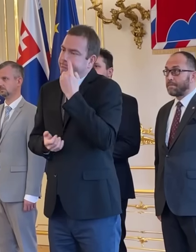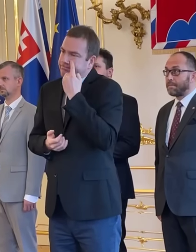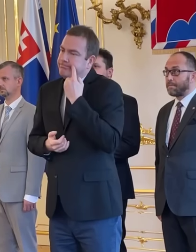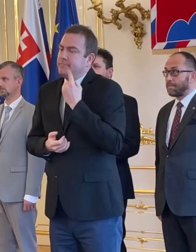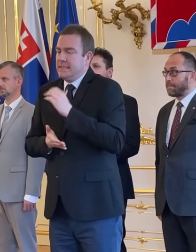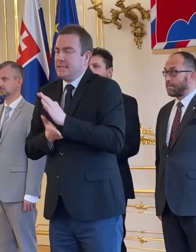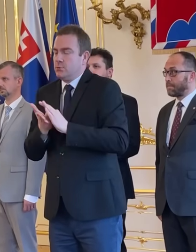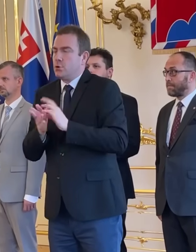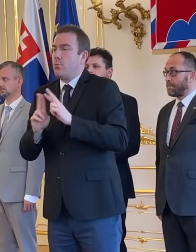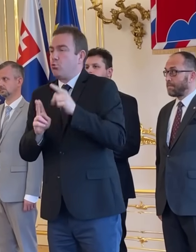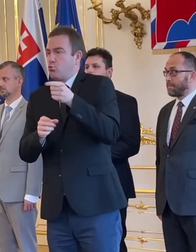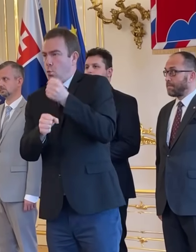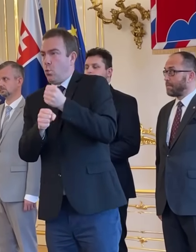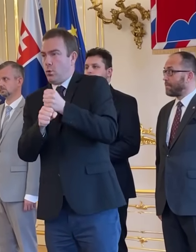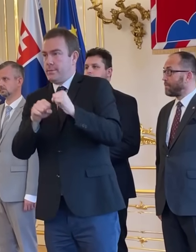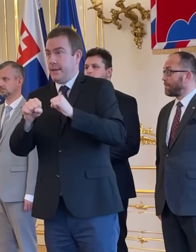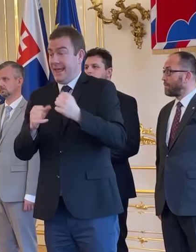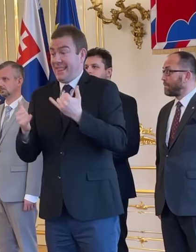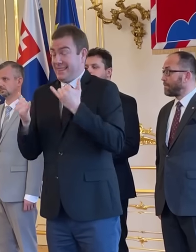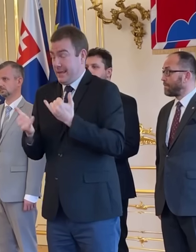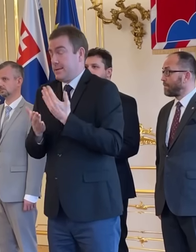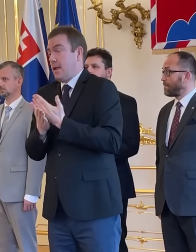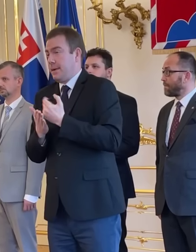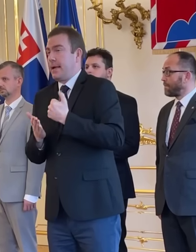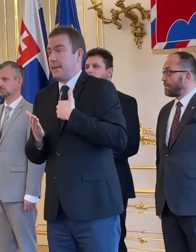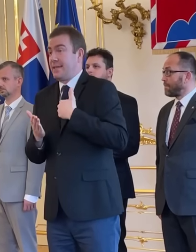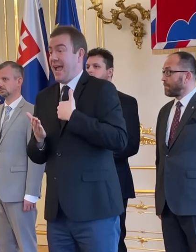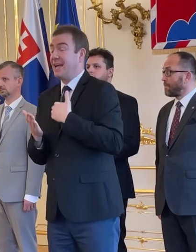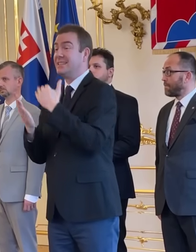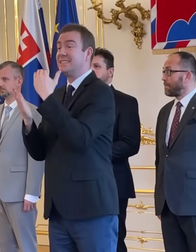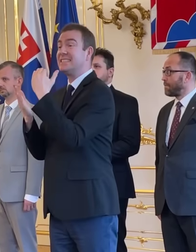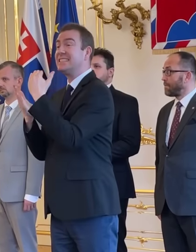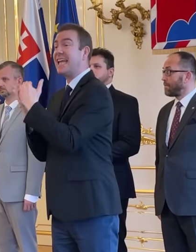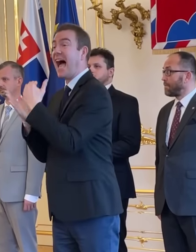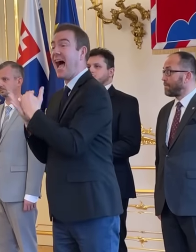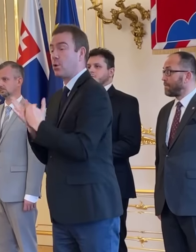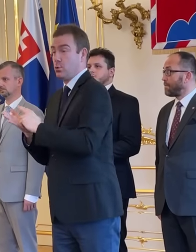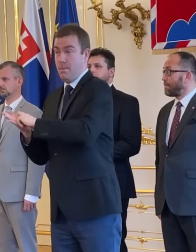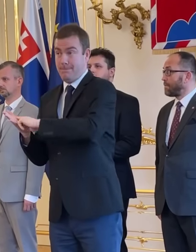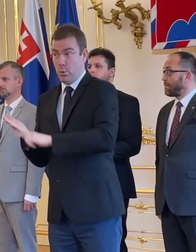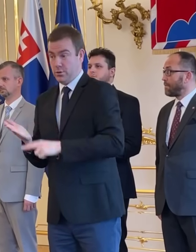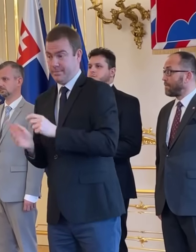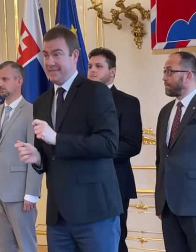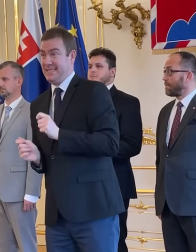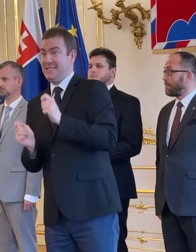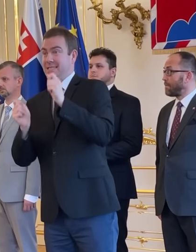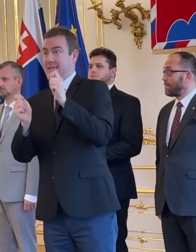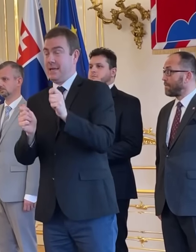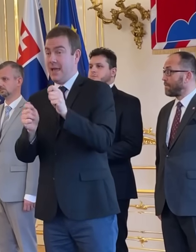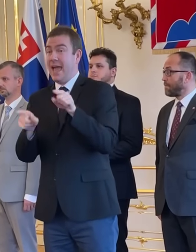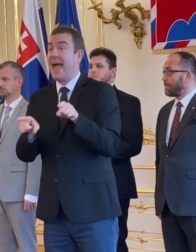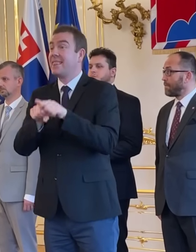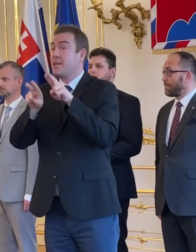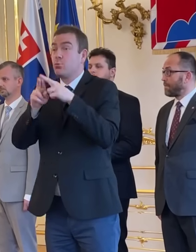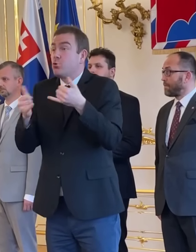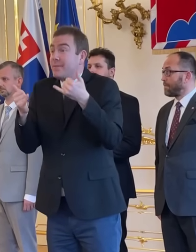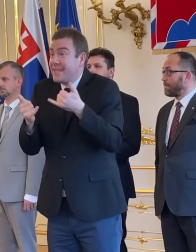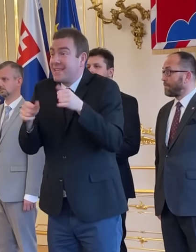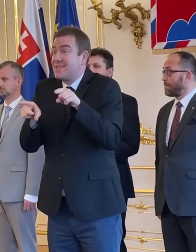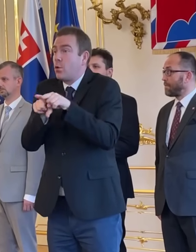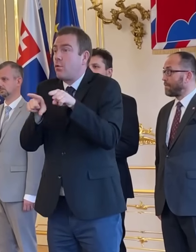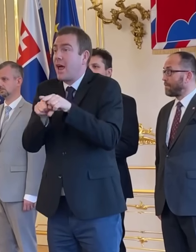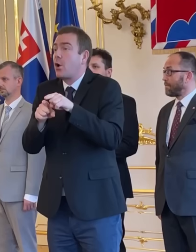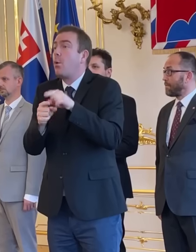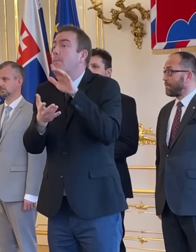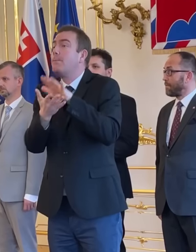takouto eventualitou. Pretože ja keď dneska doručím zákon podpísaný, nič nebráni tomu, aby v zápäti bol zverejnený v zbierke zákonov.